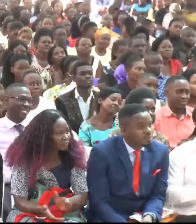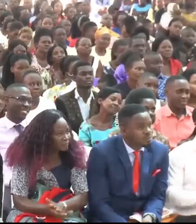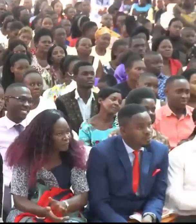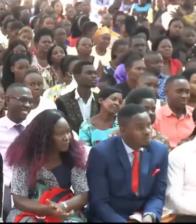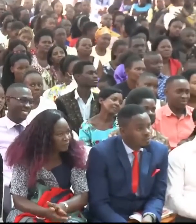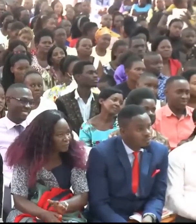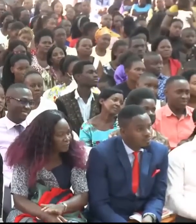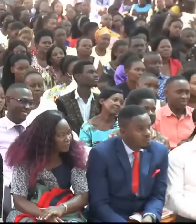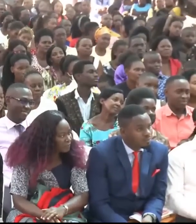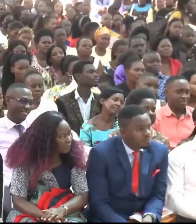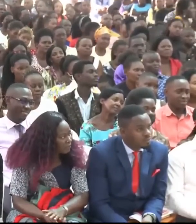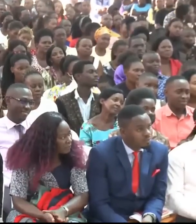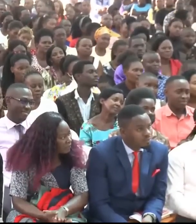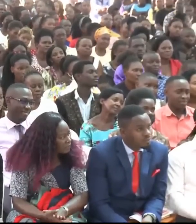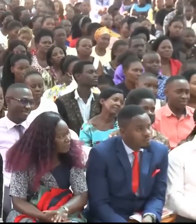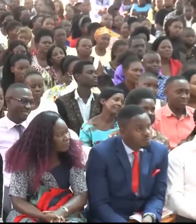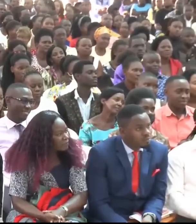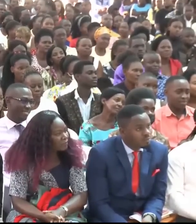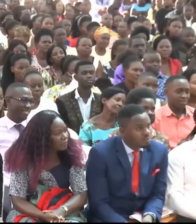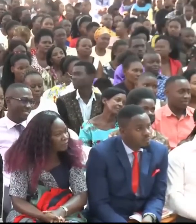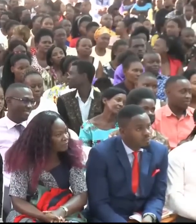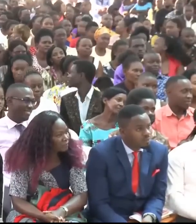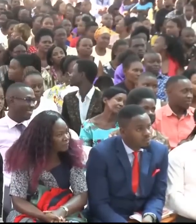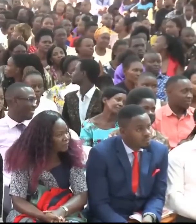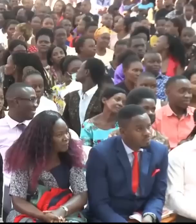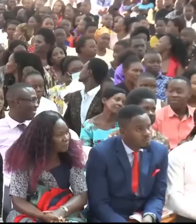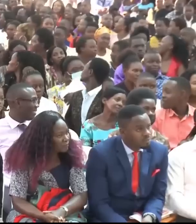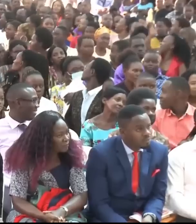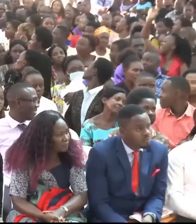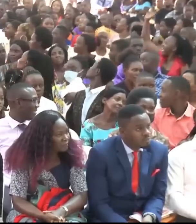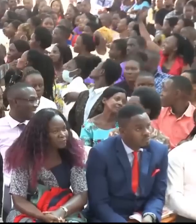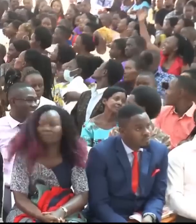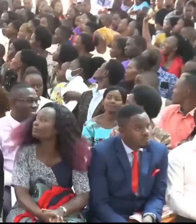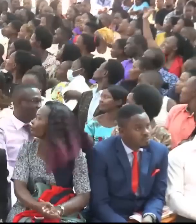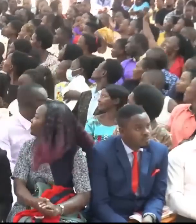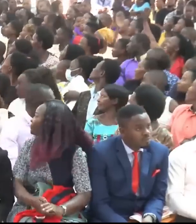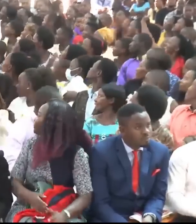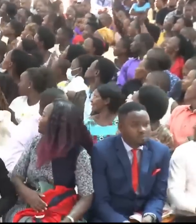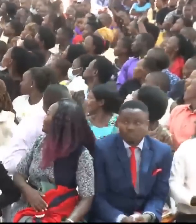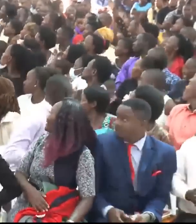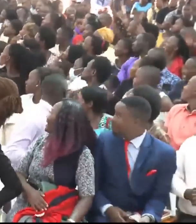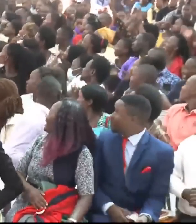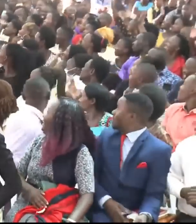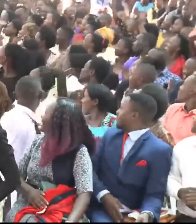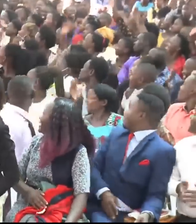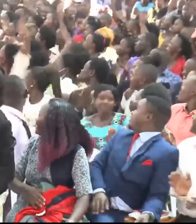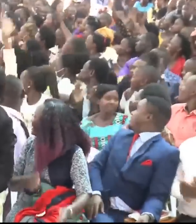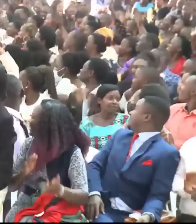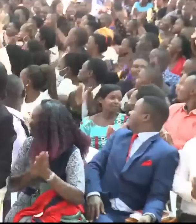Omukyalo yanjagadde. Sigenda kwerabiranga ne bwaba ino. Maama wuuyo!